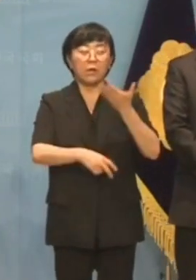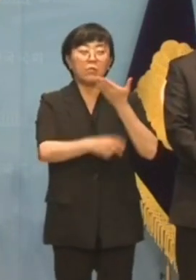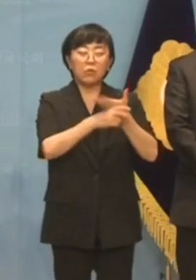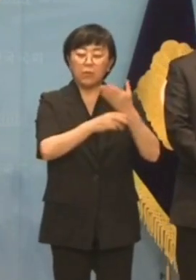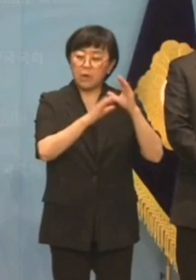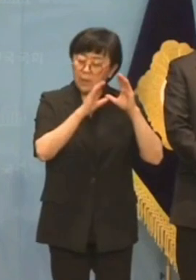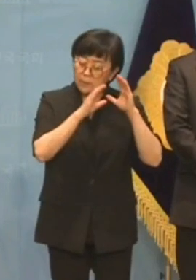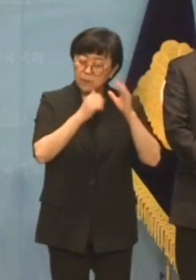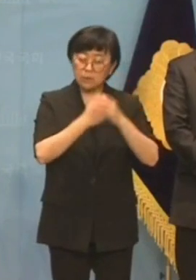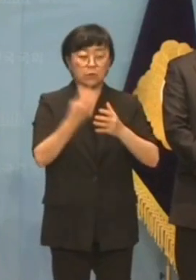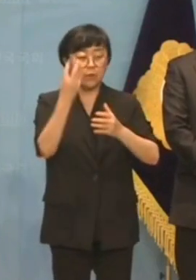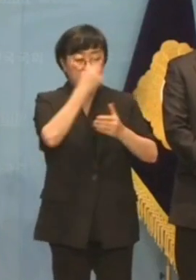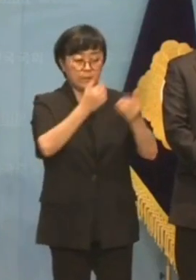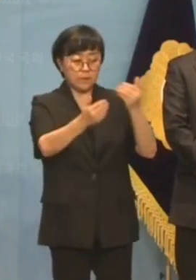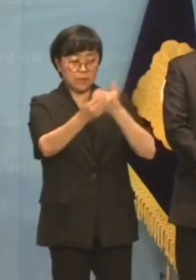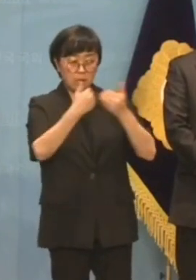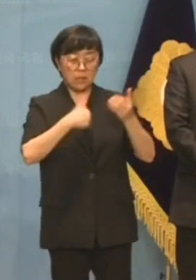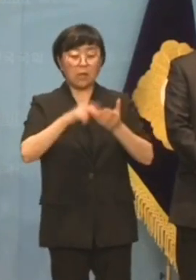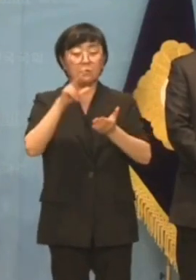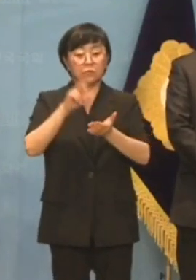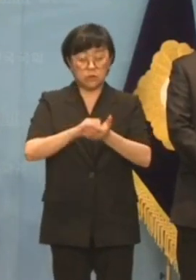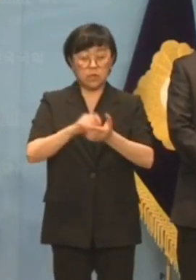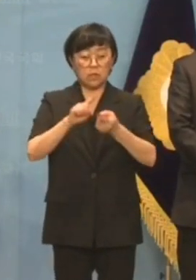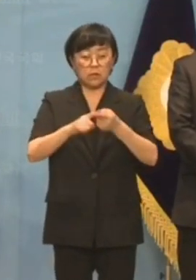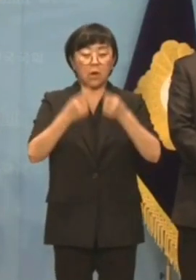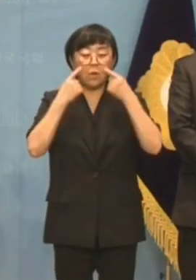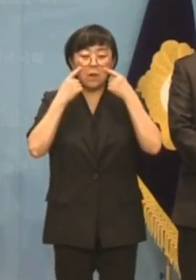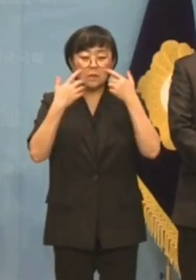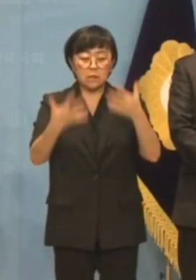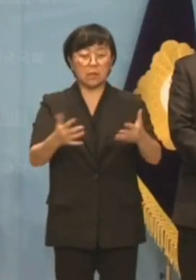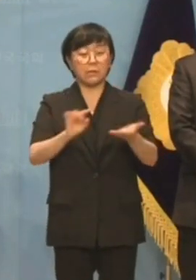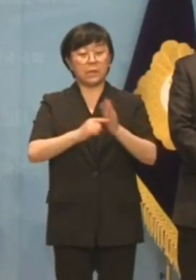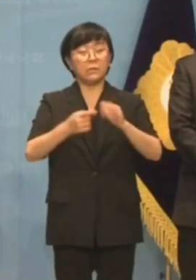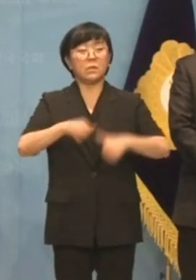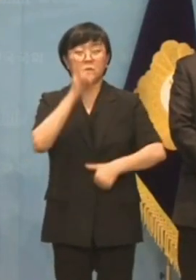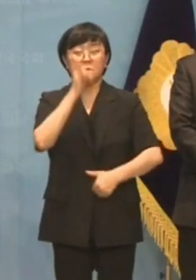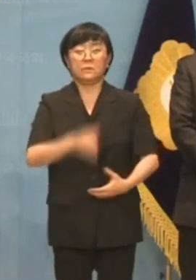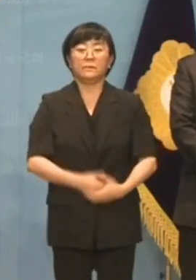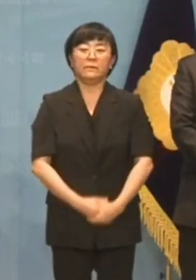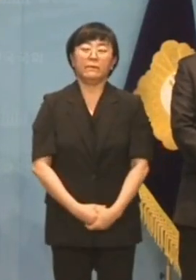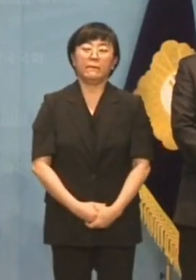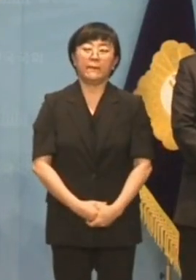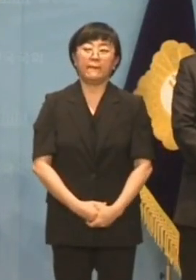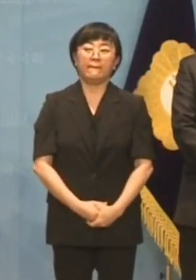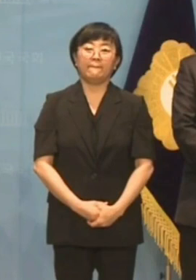대한 문제들에 대해서는 앞으로 명명백백하게 밝혀져야 된다고 생각합니다.